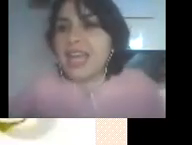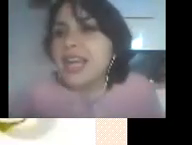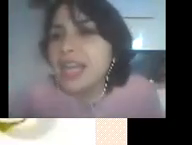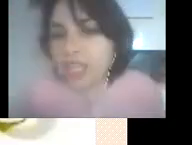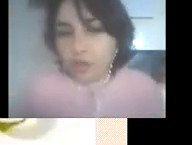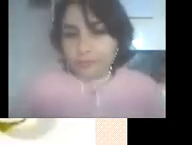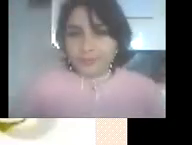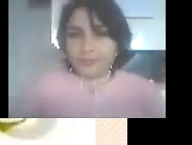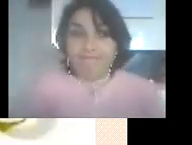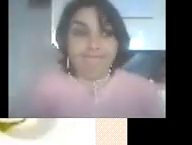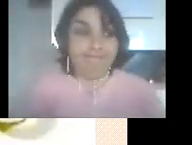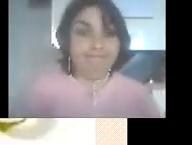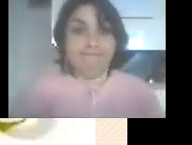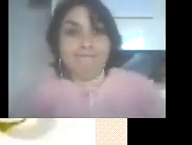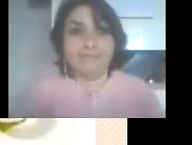dice rígido.